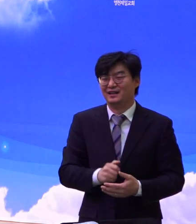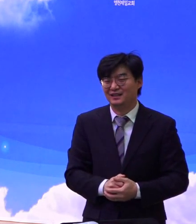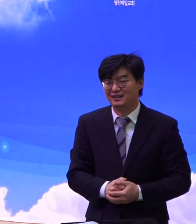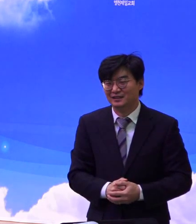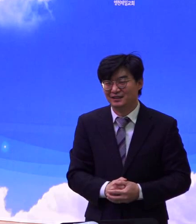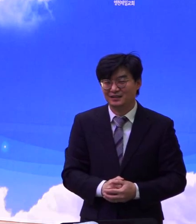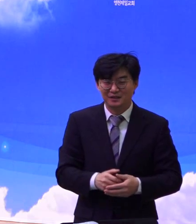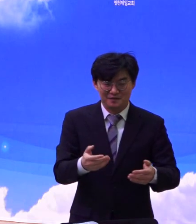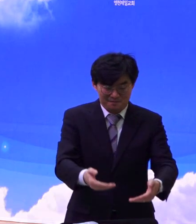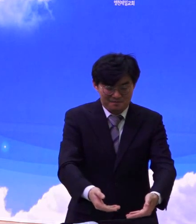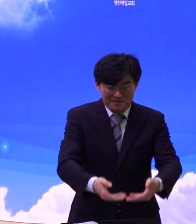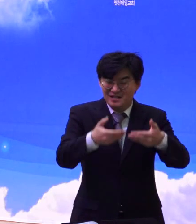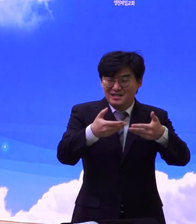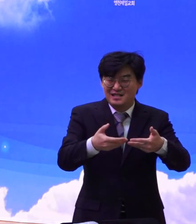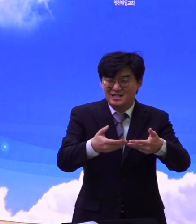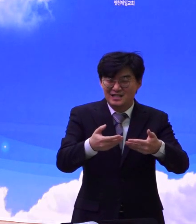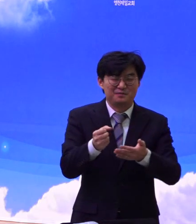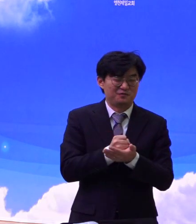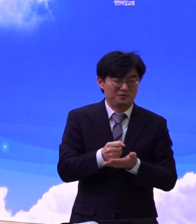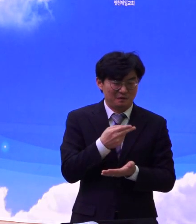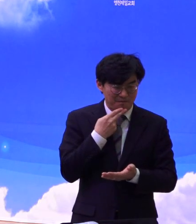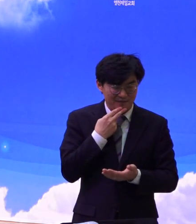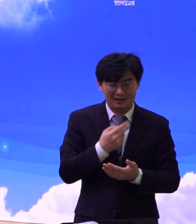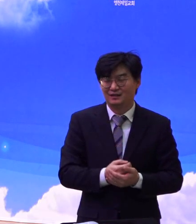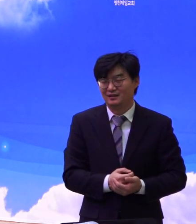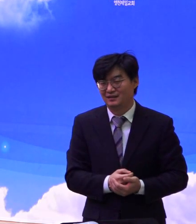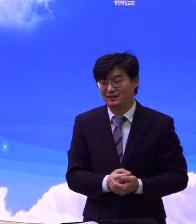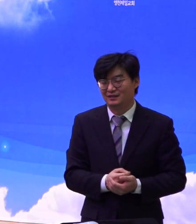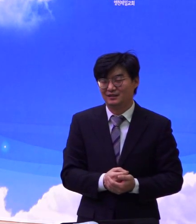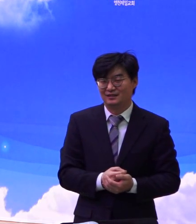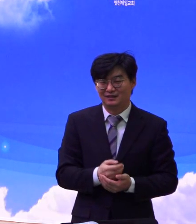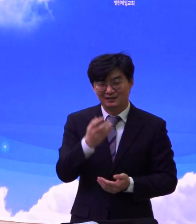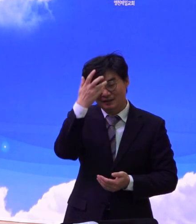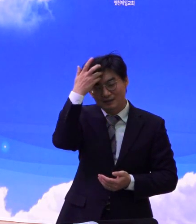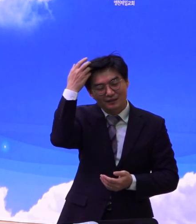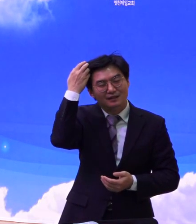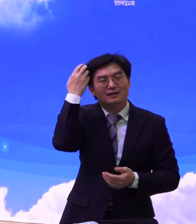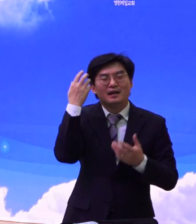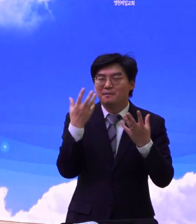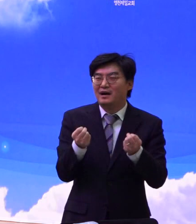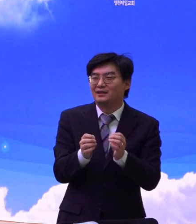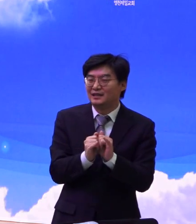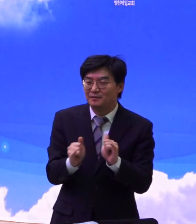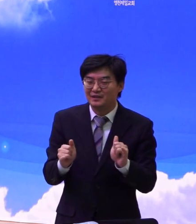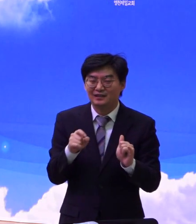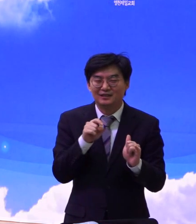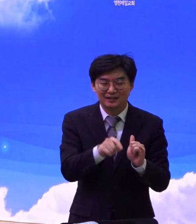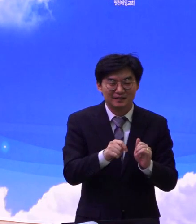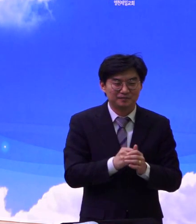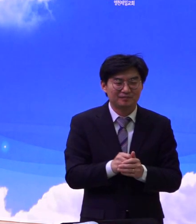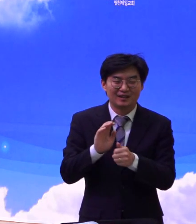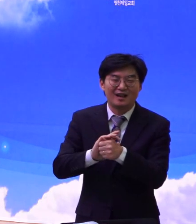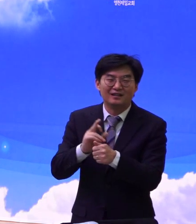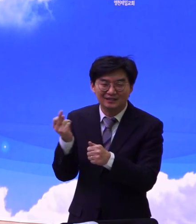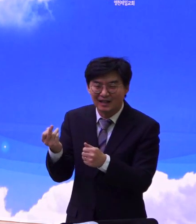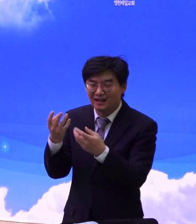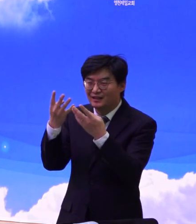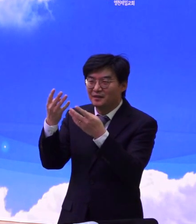큰 것이기 때문에 그 소원이 이루어질 것이다. 이렇게 이제 이야기가 되는 거죠. 그래서 많은 사람들이 와서 거기서 소원 빌고